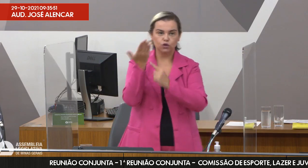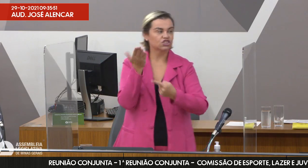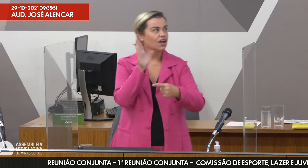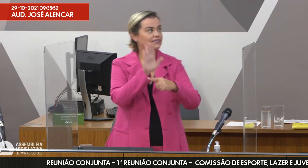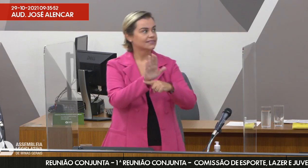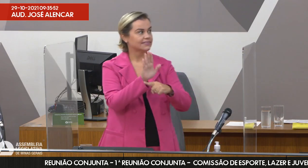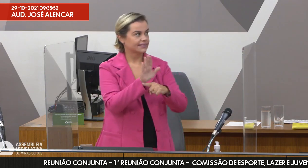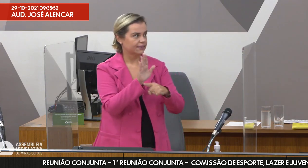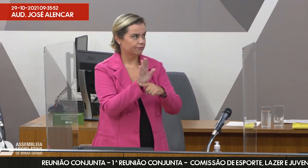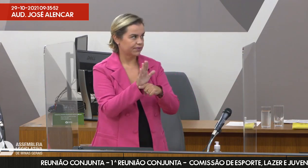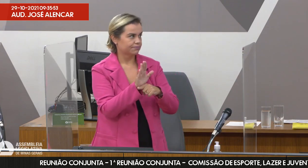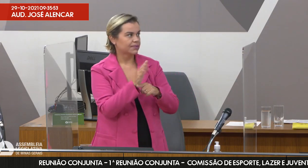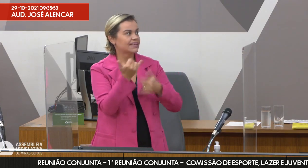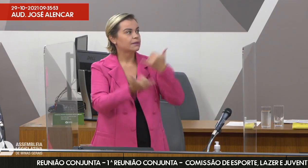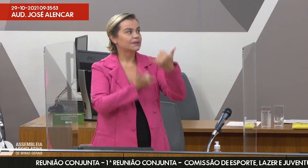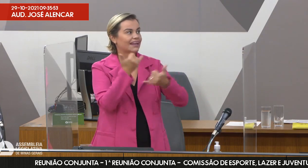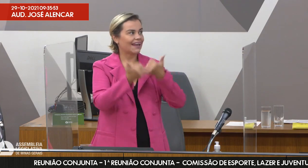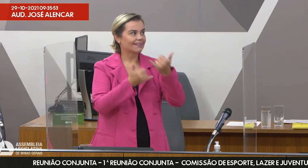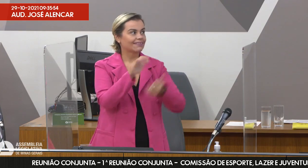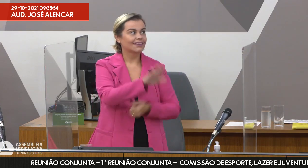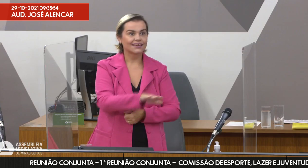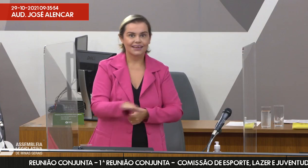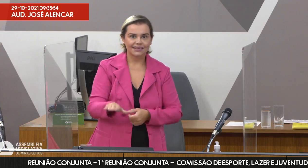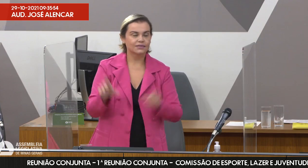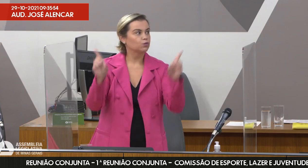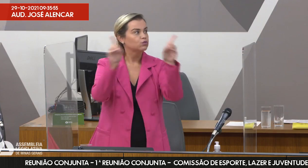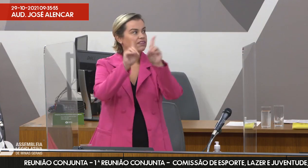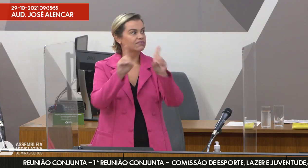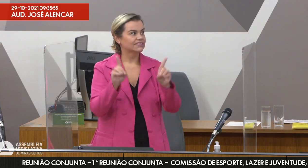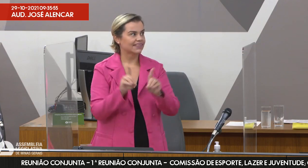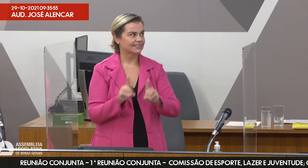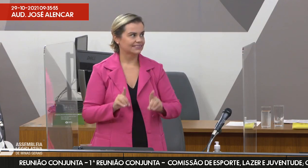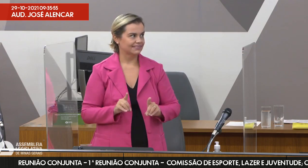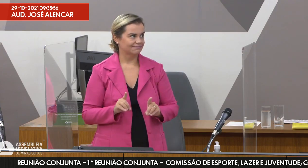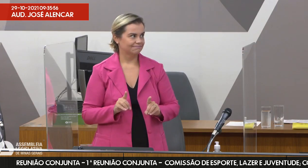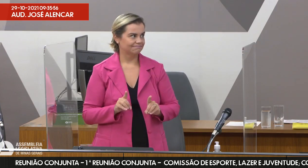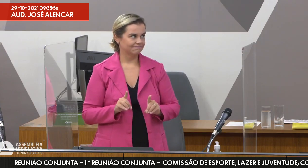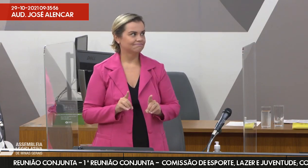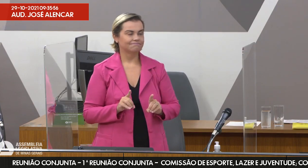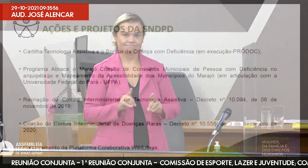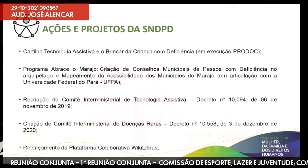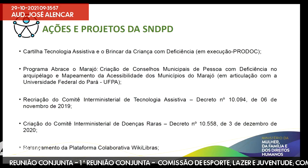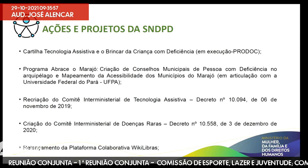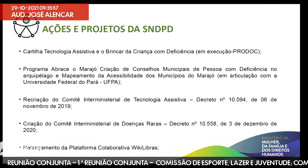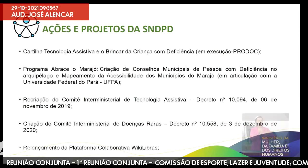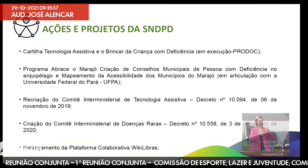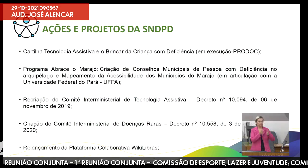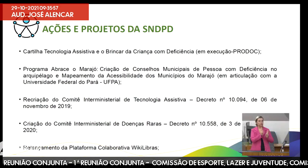Nós desenvolvemos cartilhas de tecnologia assistiva e o brincar da criança com deficiência.